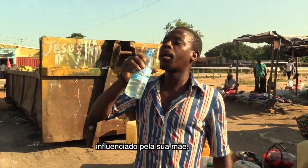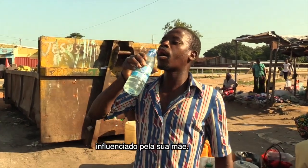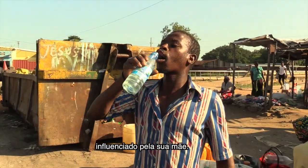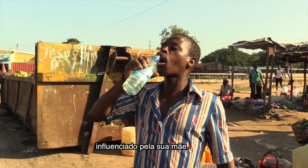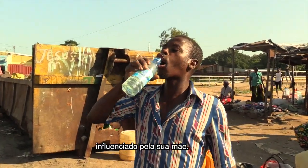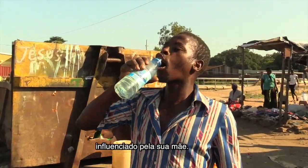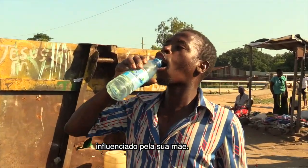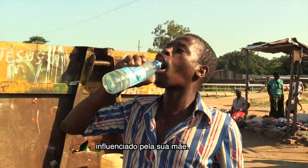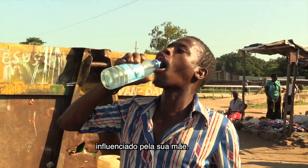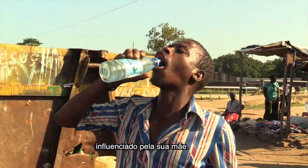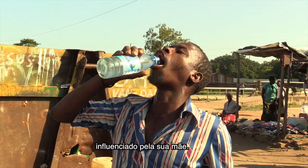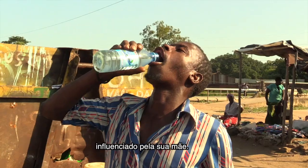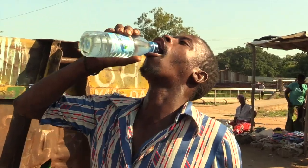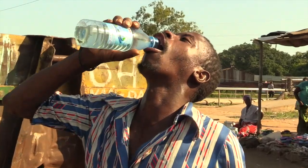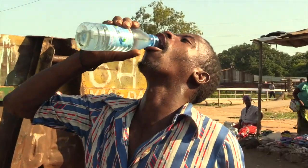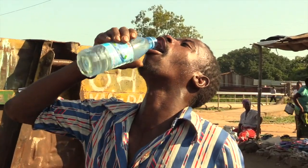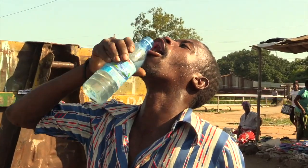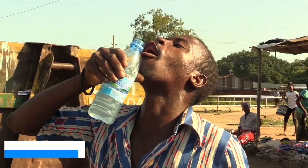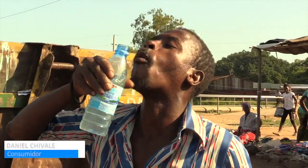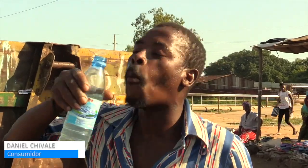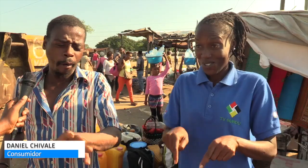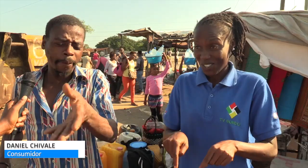Influenciado pela sua mãe.